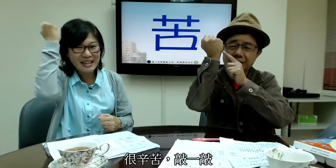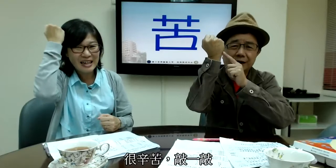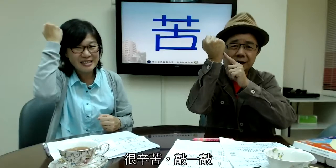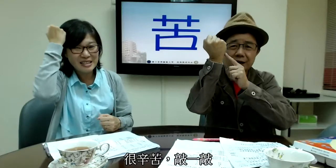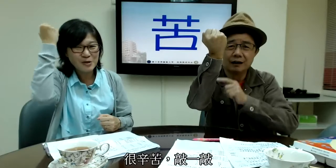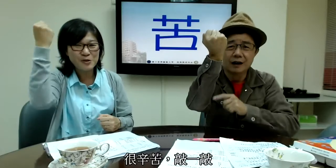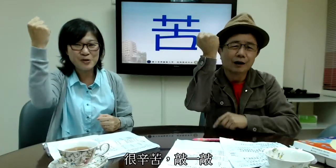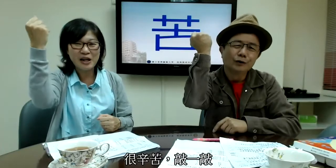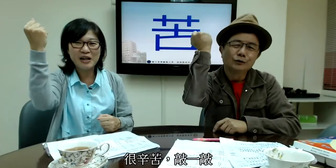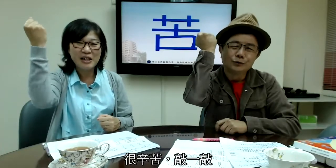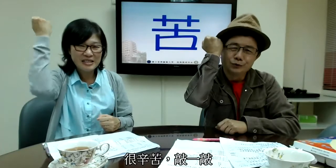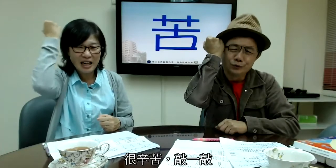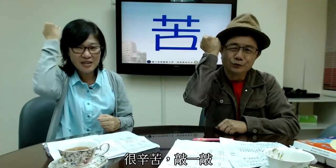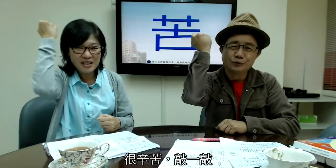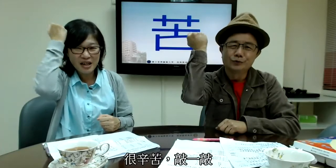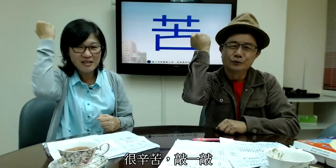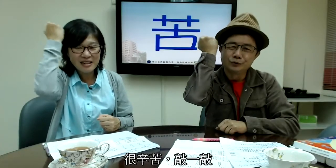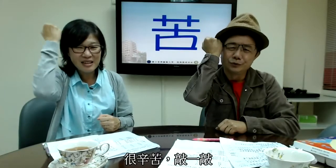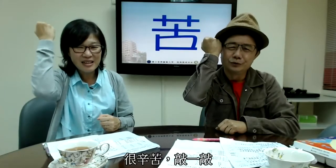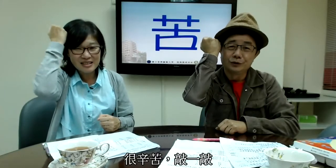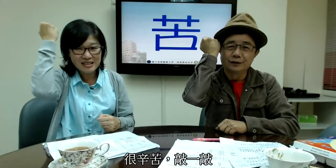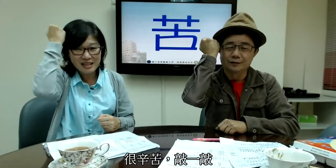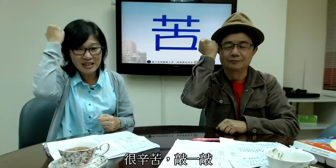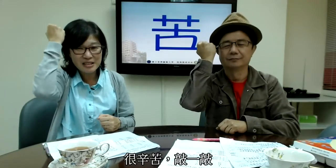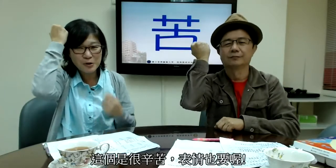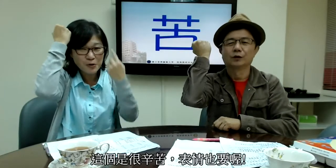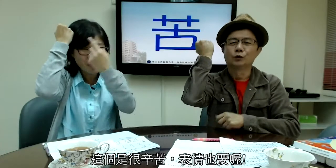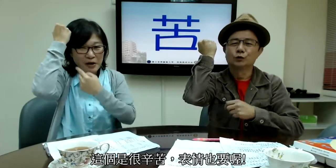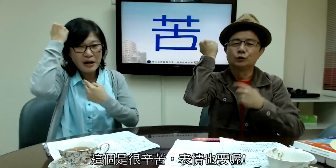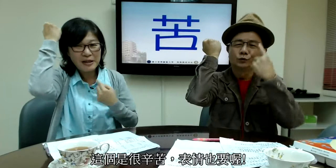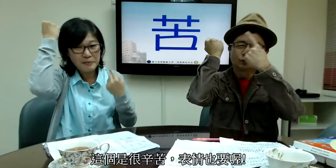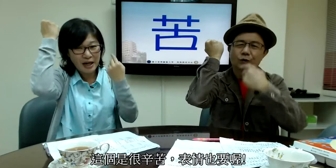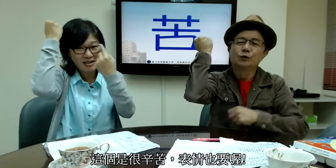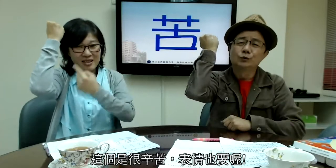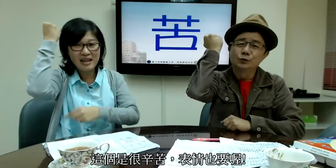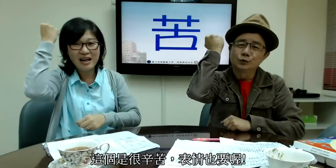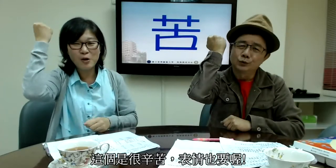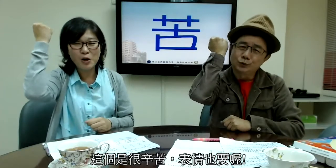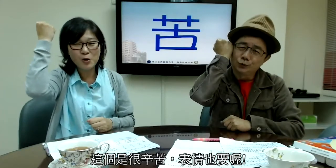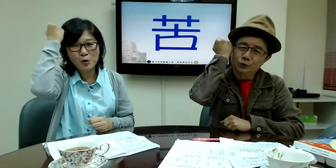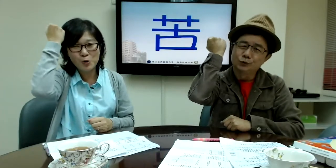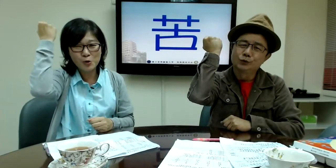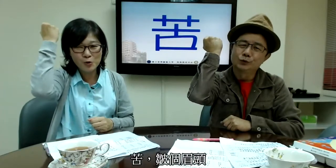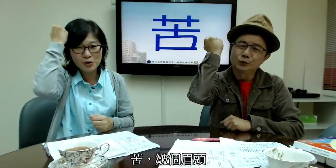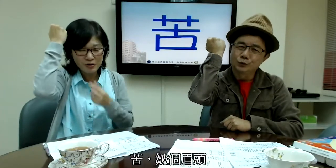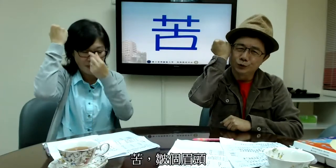很辛苦哦，敲一敲，这个是很辛苦，表情也要哦，苦，皱个眉